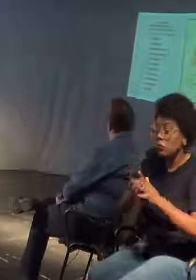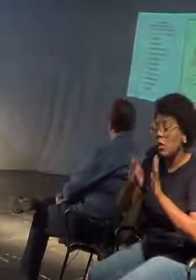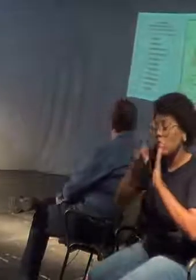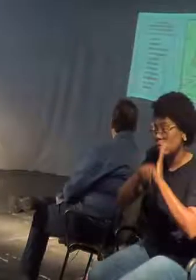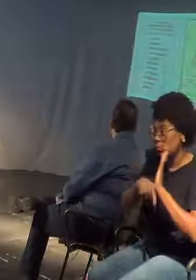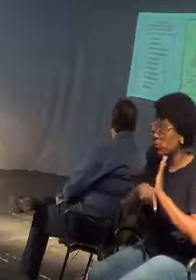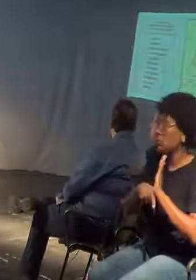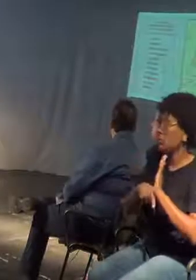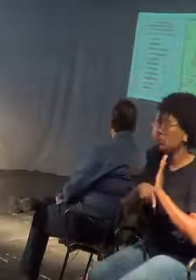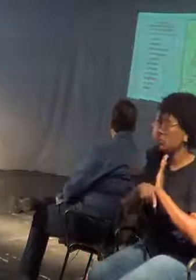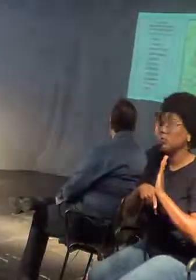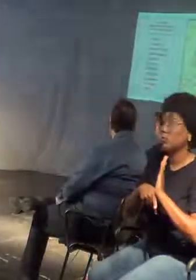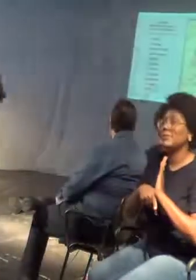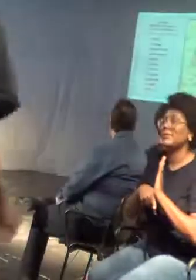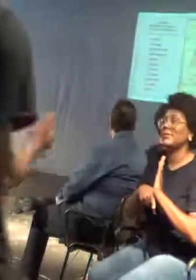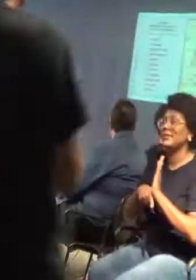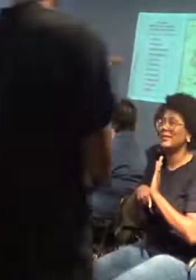fazer.